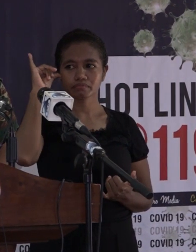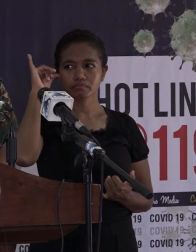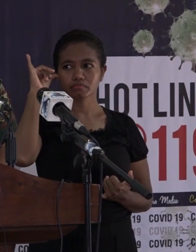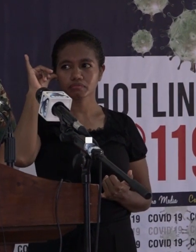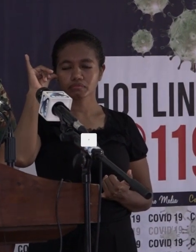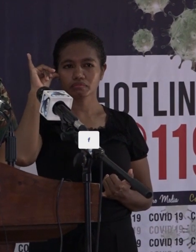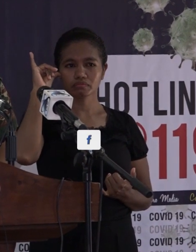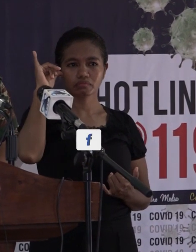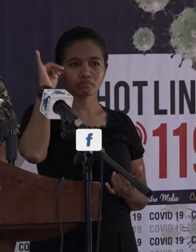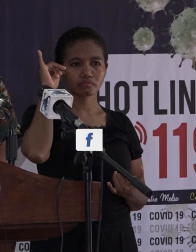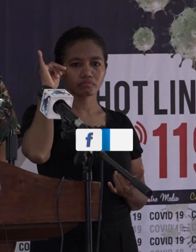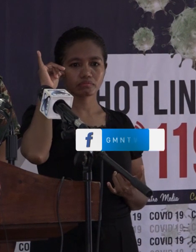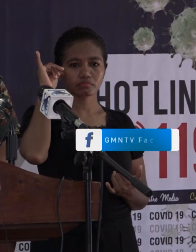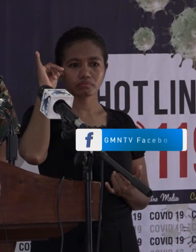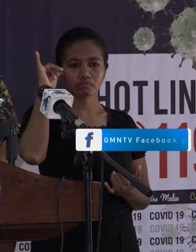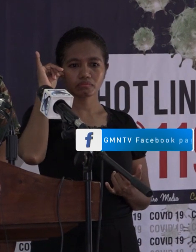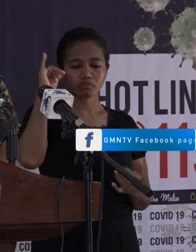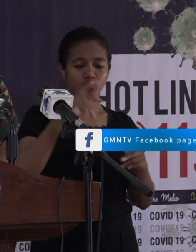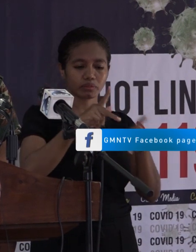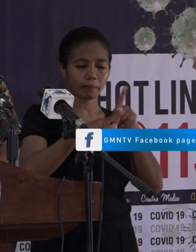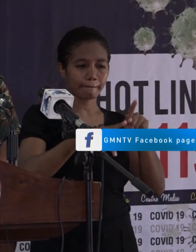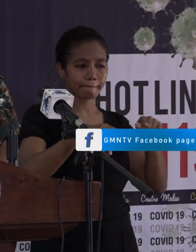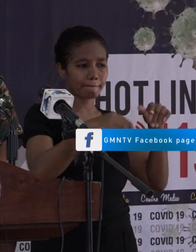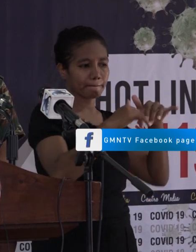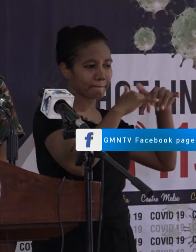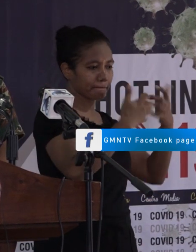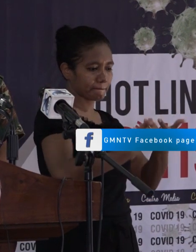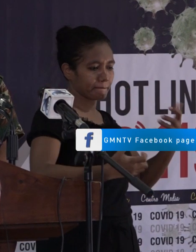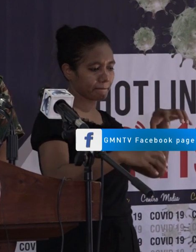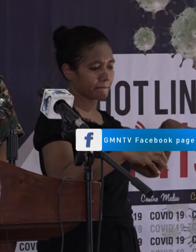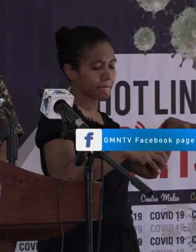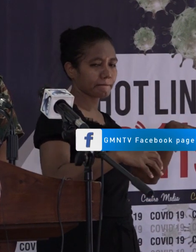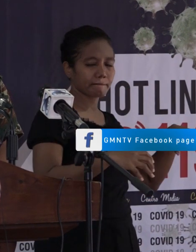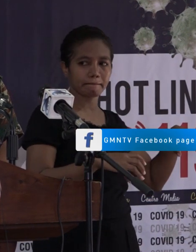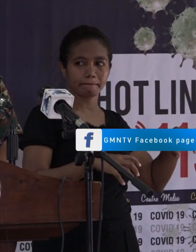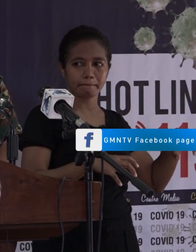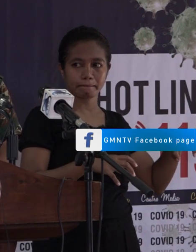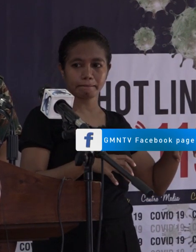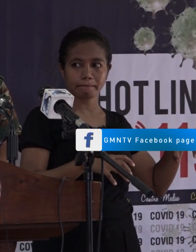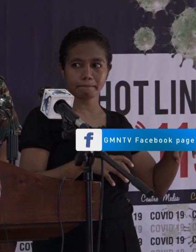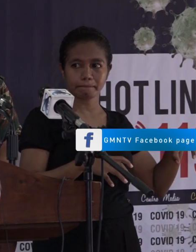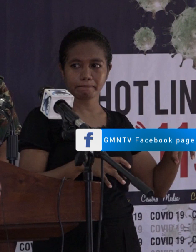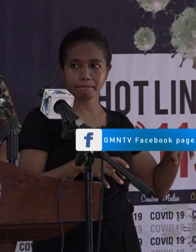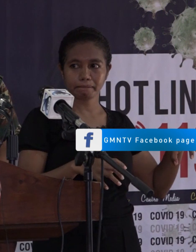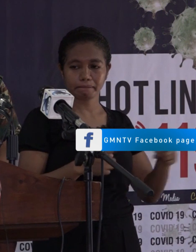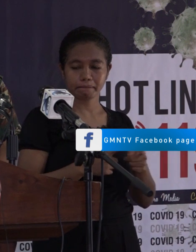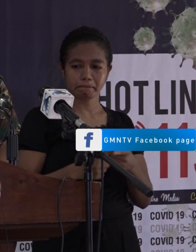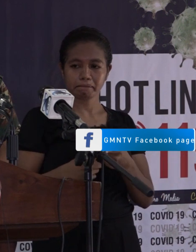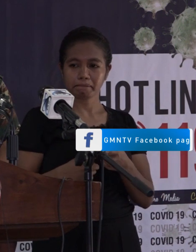mais. Sira Hoshi, vigilância epidemiológica, Homos Laboratório, Bacres, Halo Investigação, e a Saikas Ran, agora sem